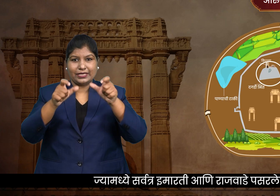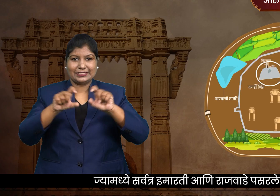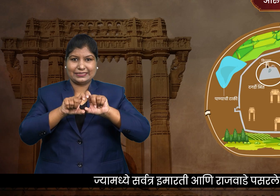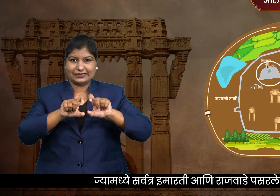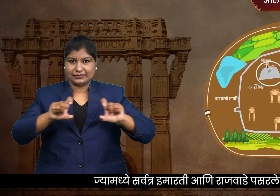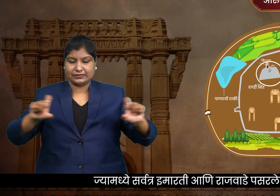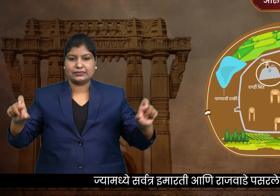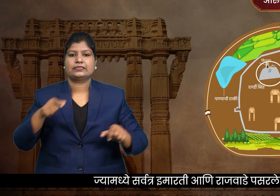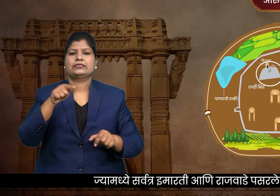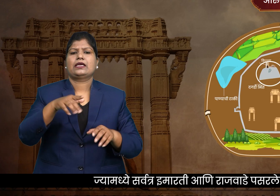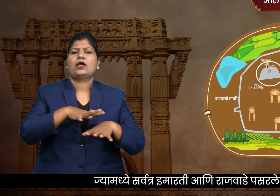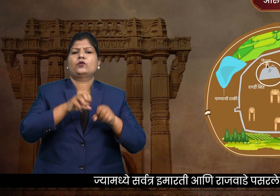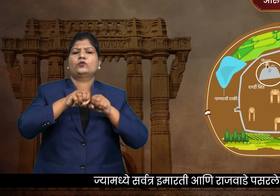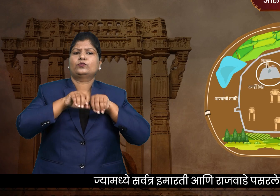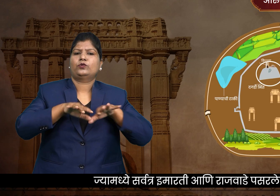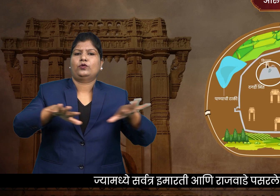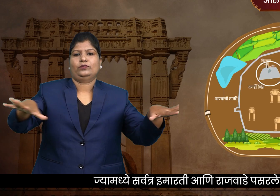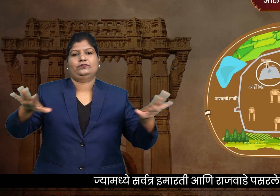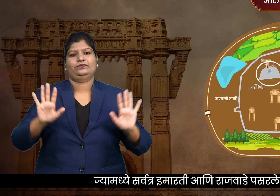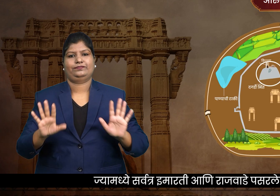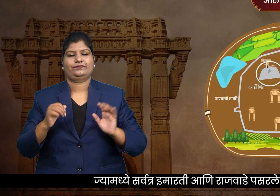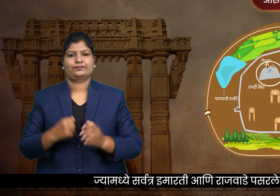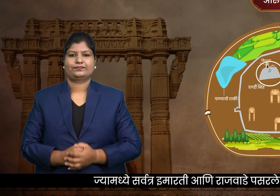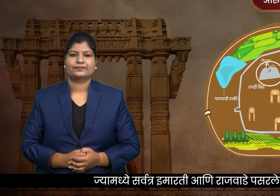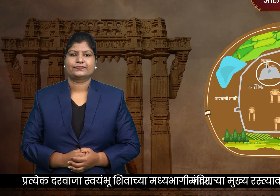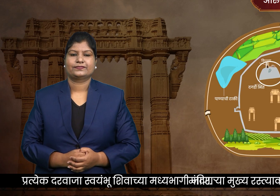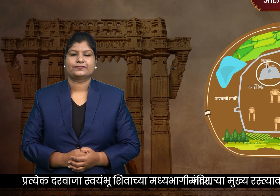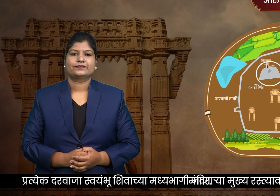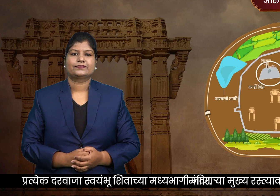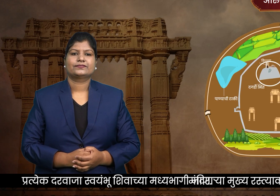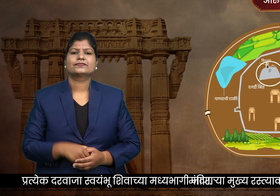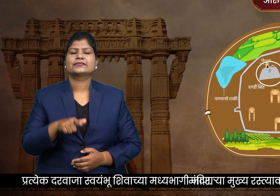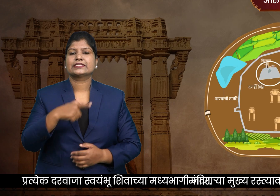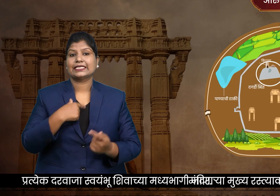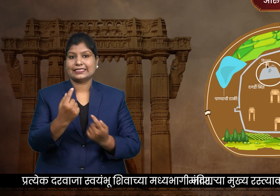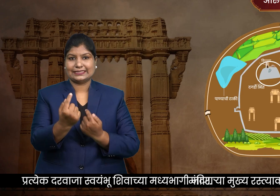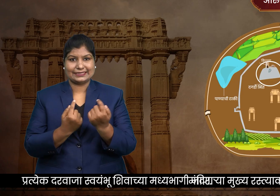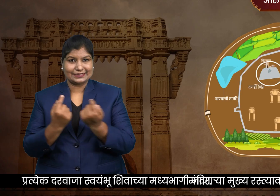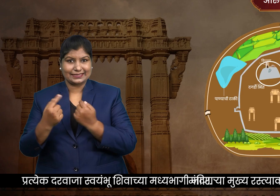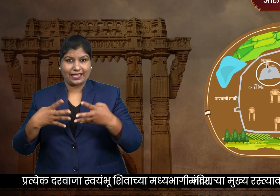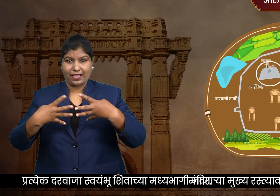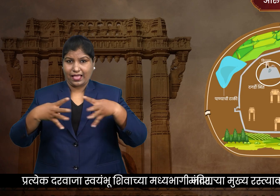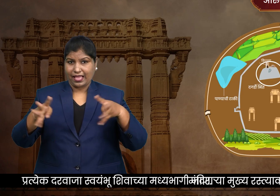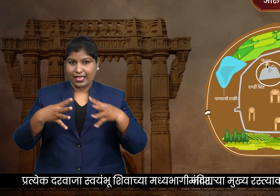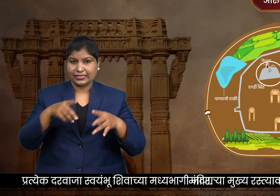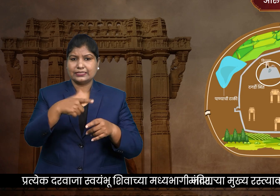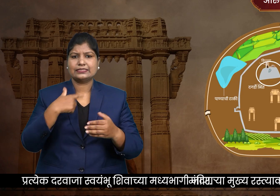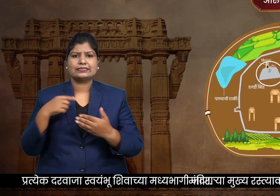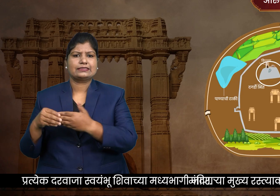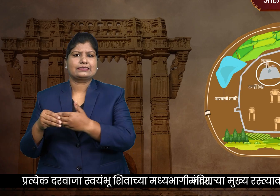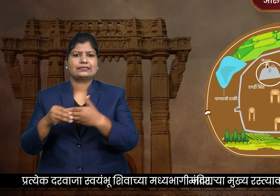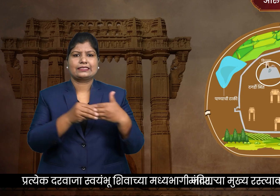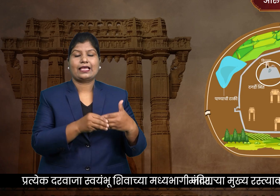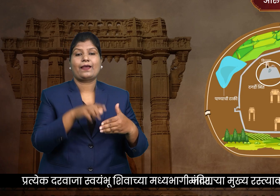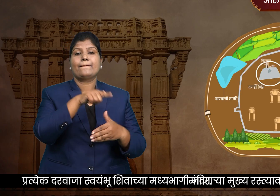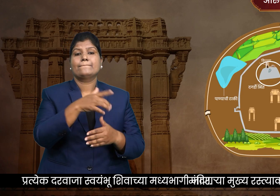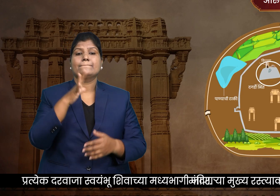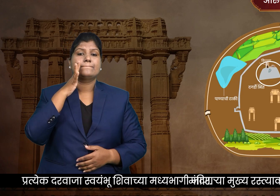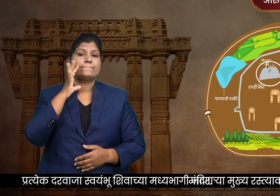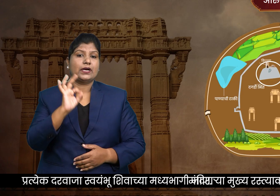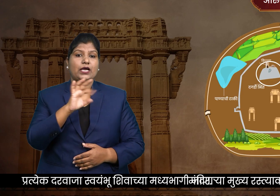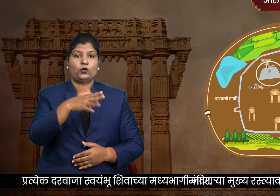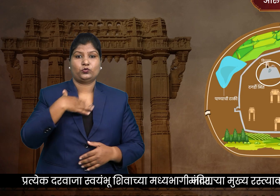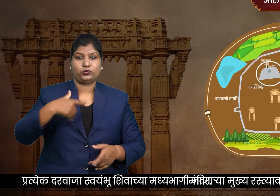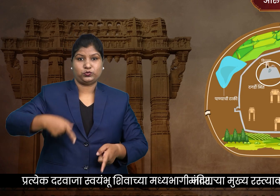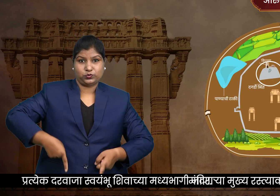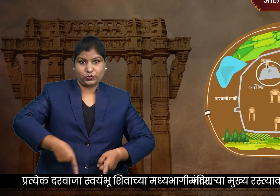प्रत्येक दरवाजा स्वयंभू शिवाच्या